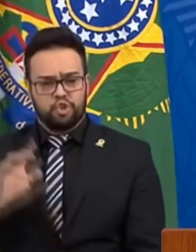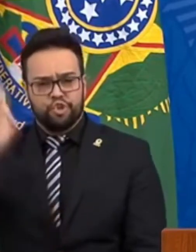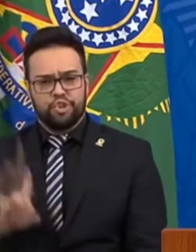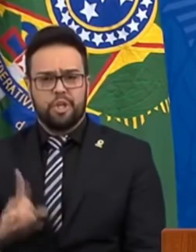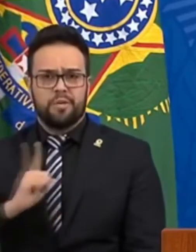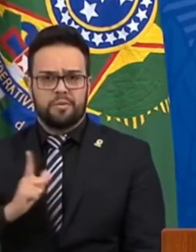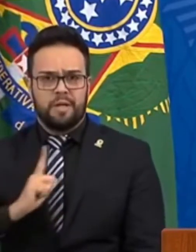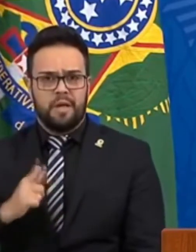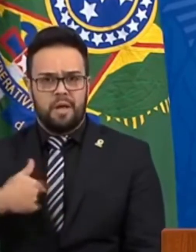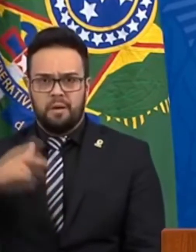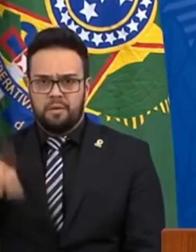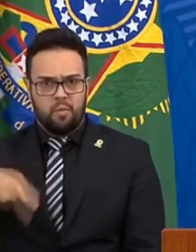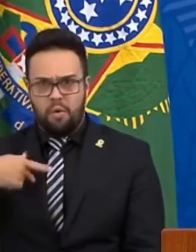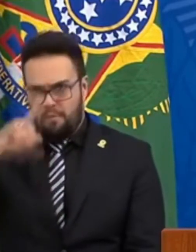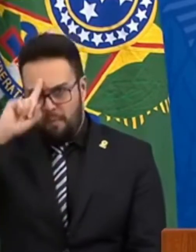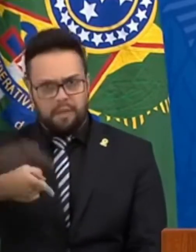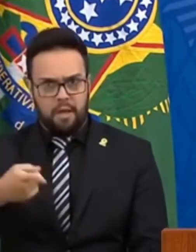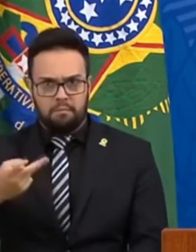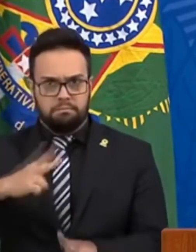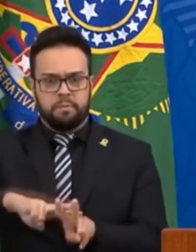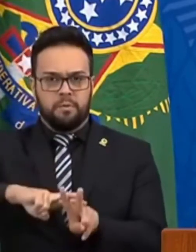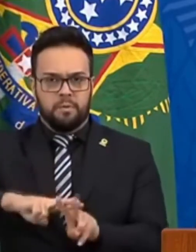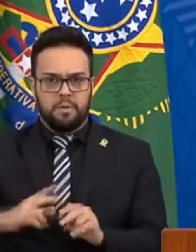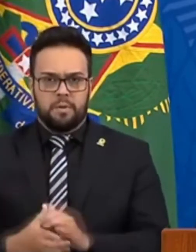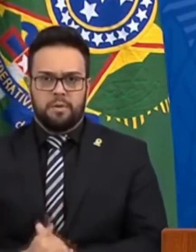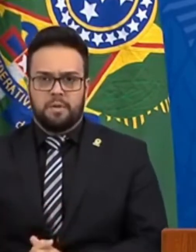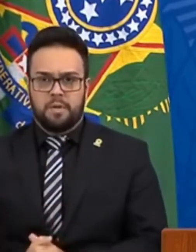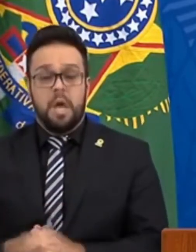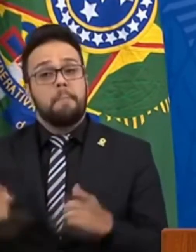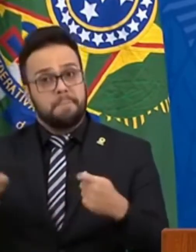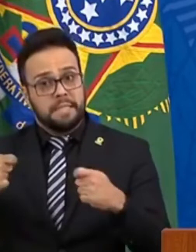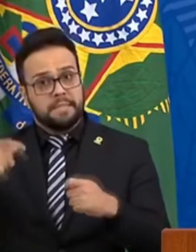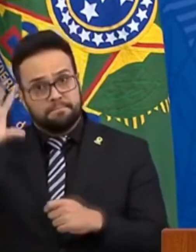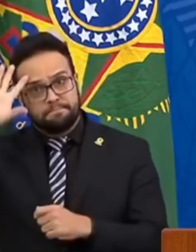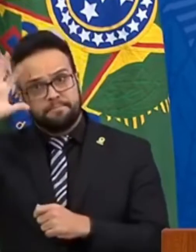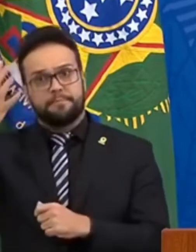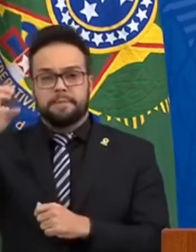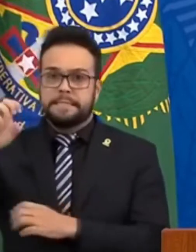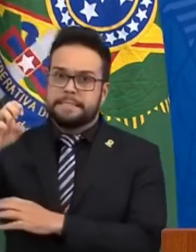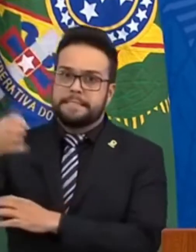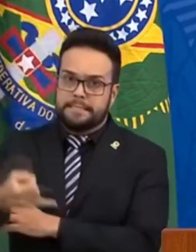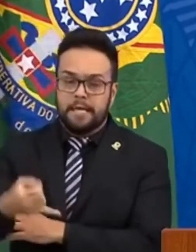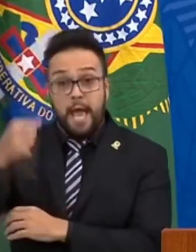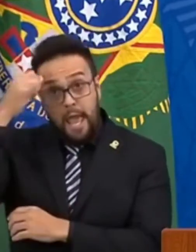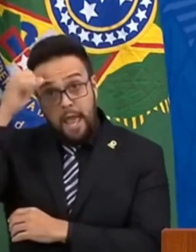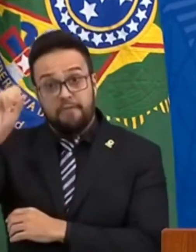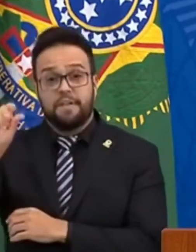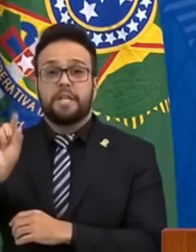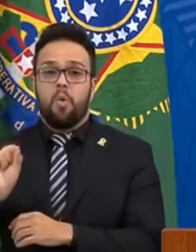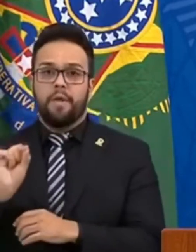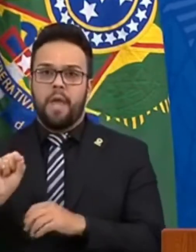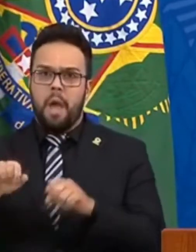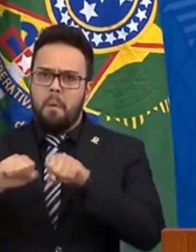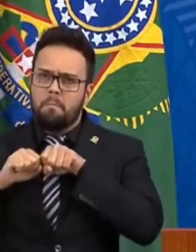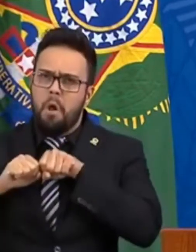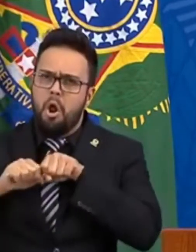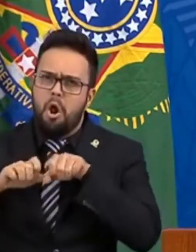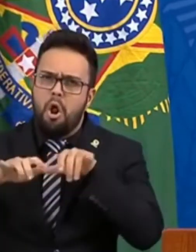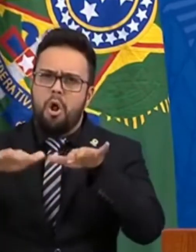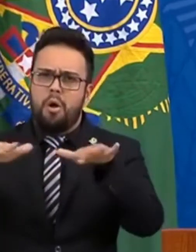e devemos tomar medidas assim para evitar o apoio